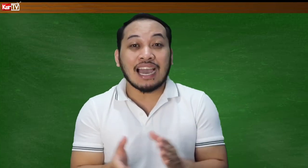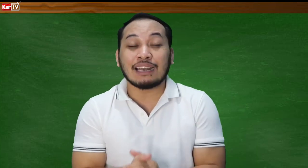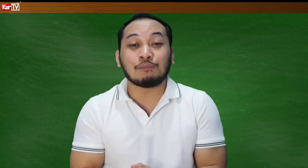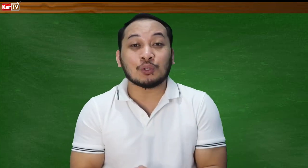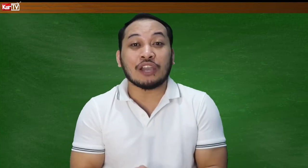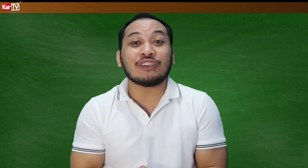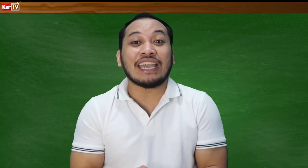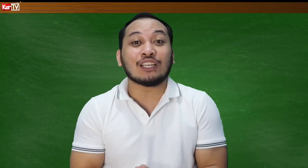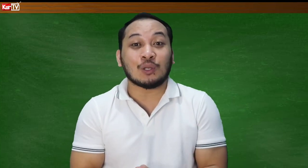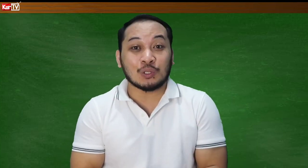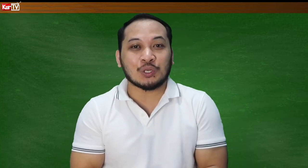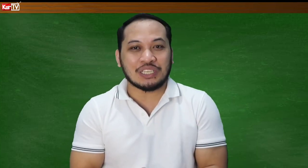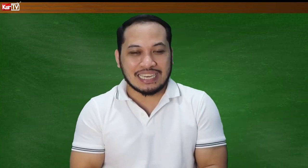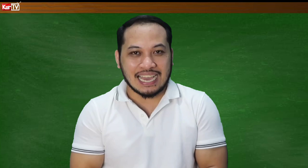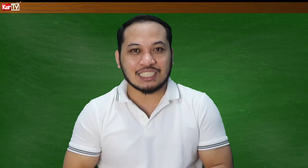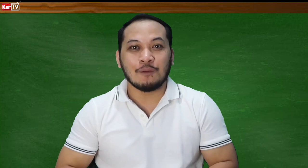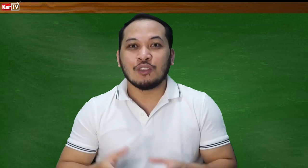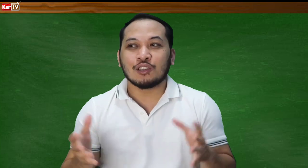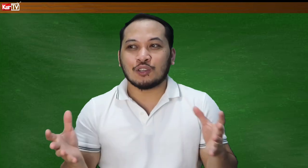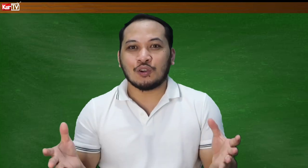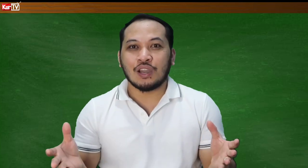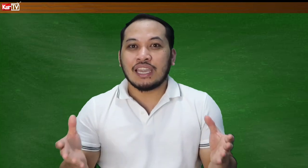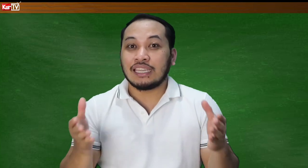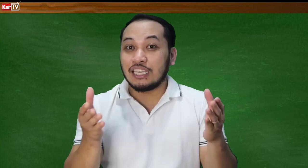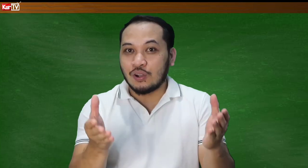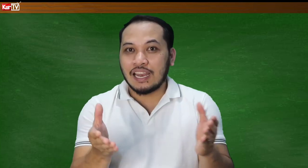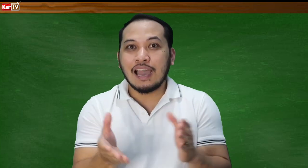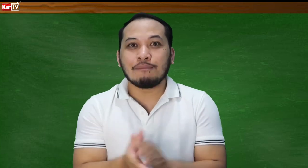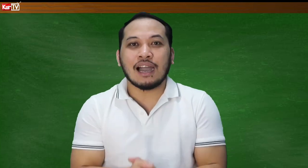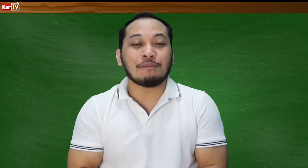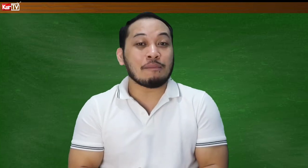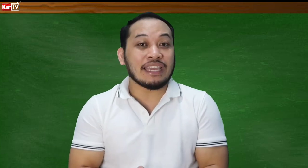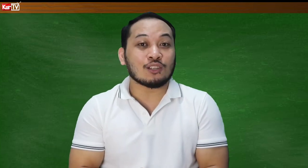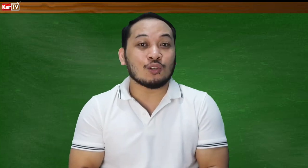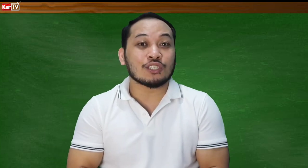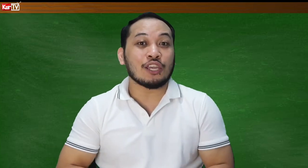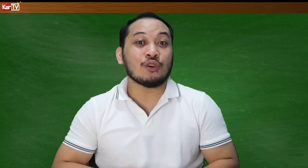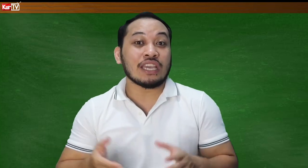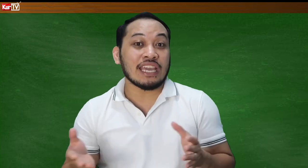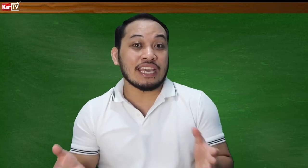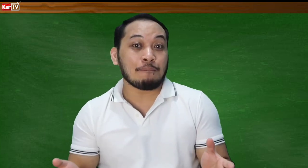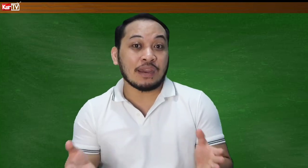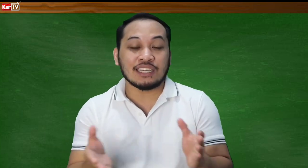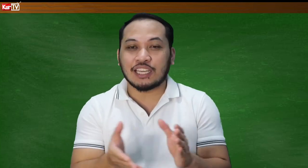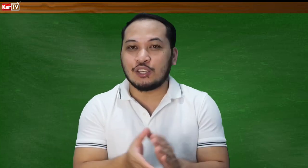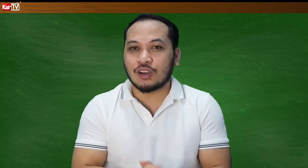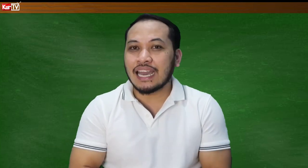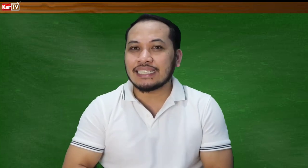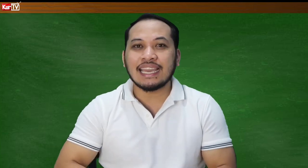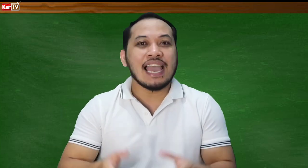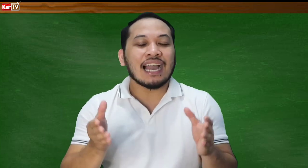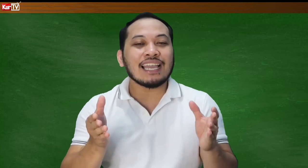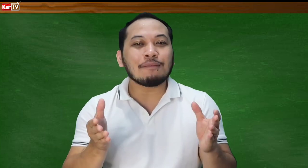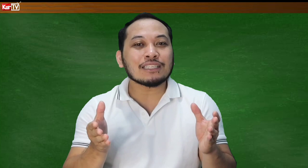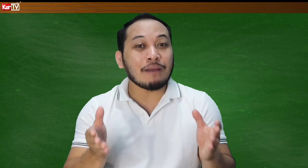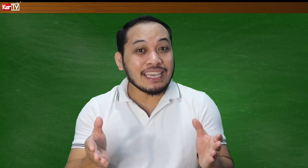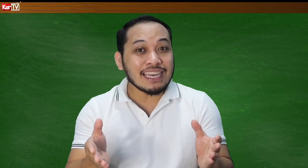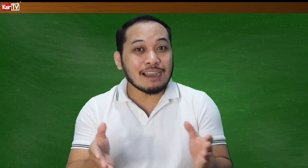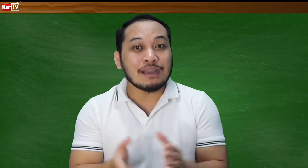rin po tayong inclusion class. So, hindi nyo alam, baka may ma-include sa inyong hearing impaired sa inyong klase. Kaya mas mainam